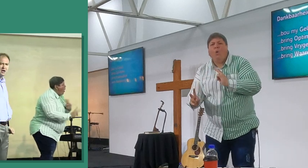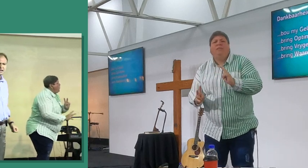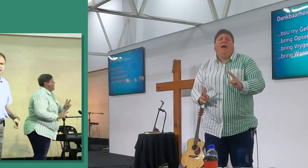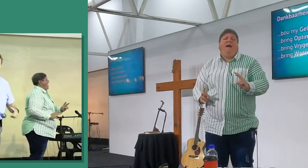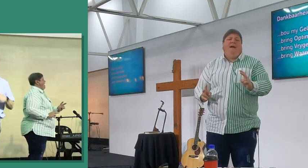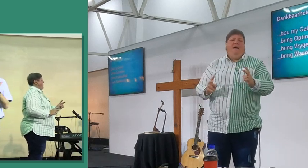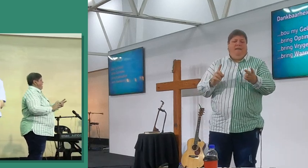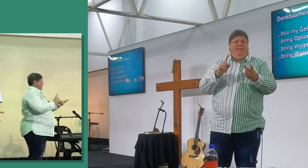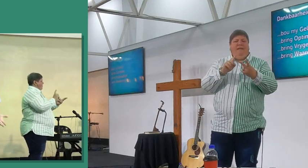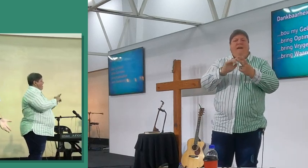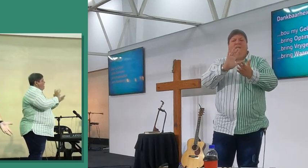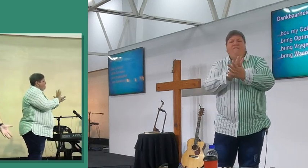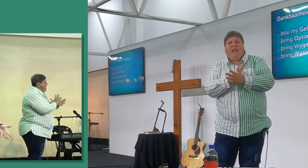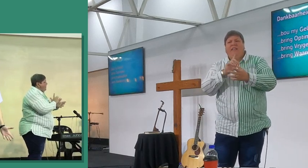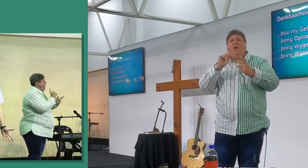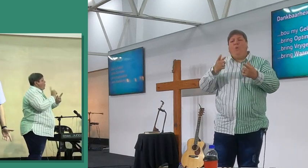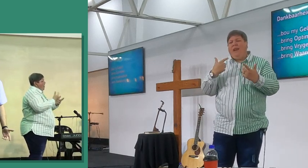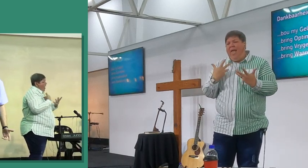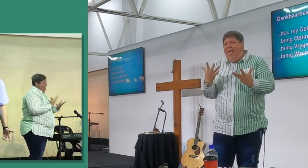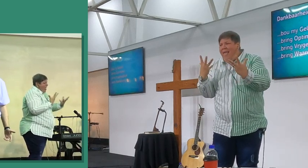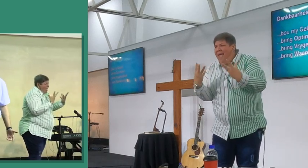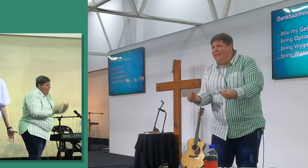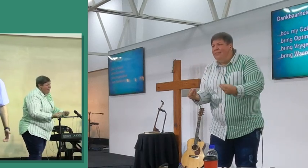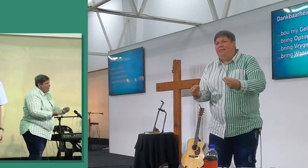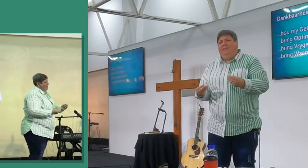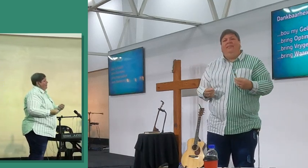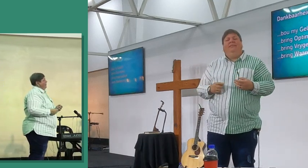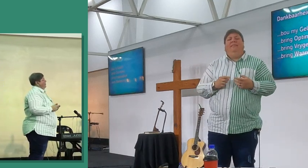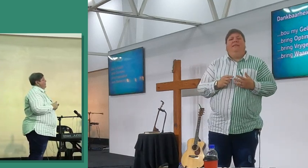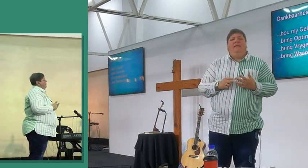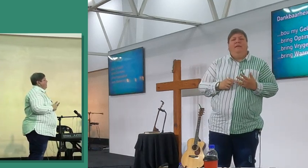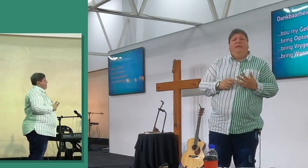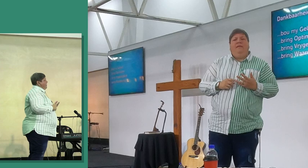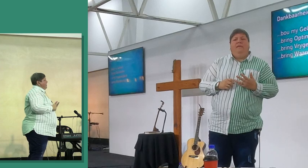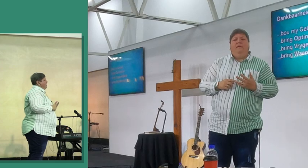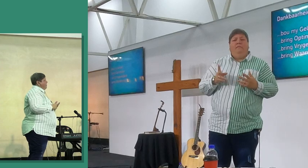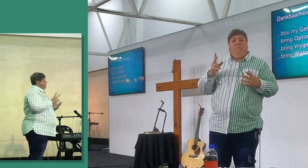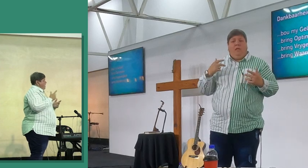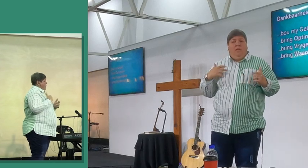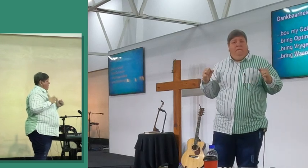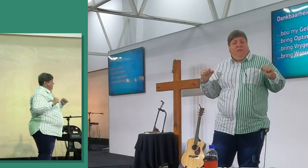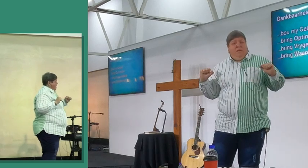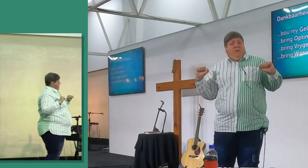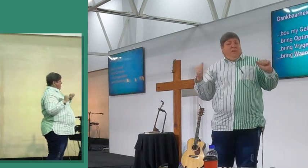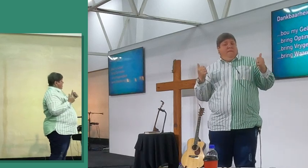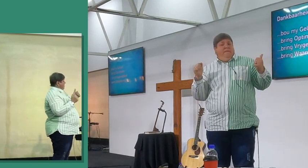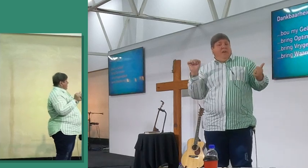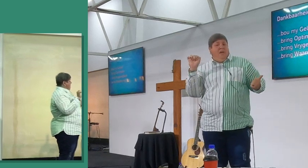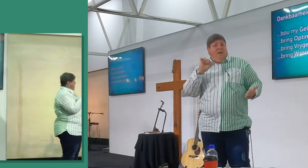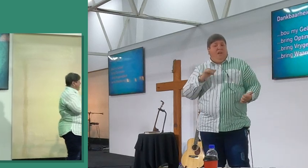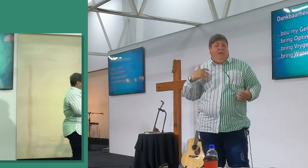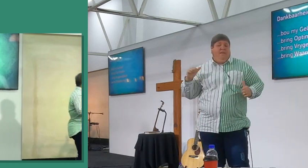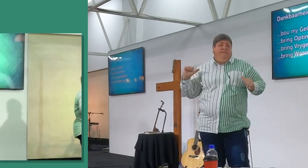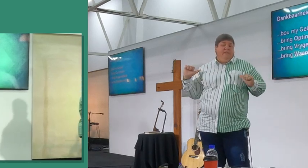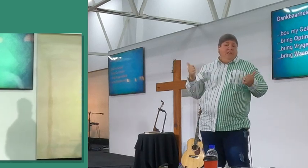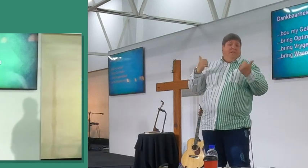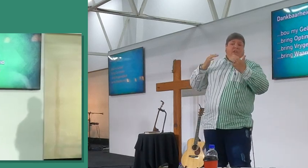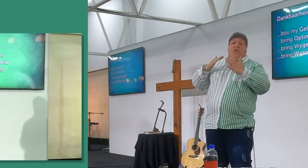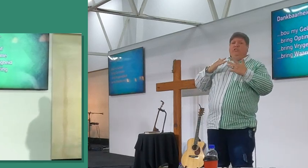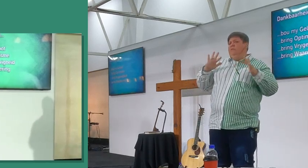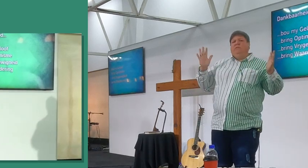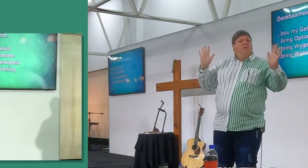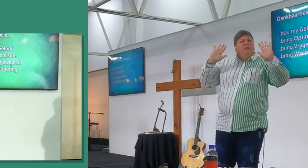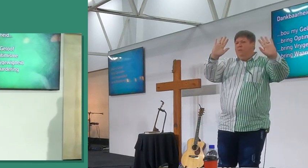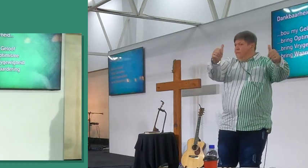om jou, ek geef jou waardering vir die goed wat jy wel het, en weet jy wat, daar get jy een paar fansie goed, en ek is bly sam met jou, ek kan rarig sam met jou bly wees,